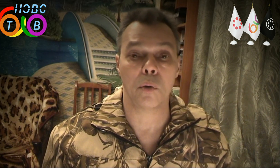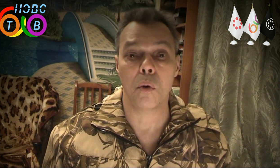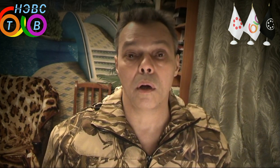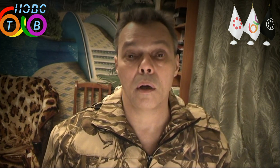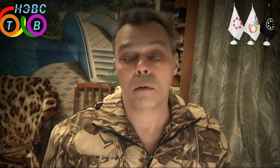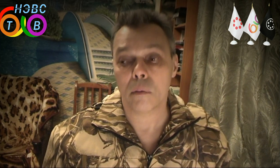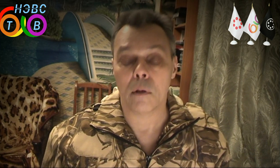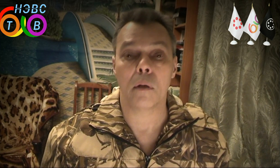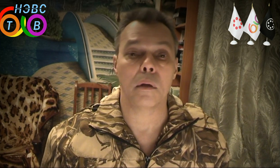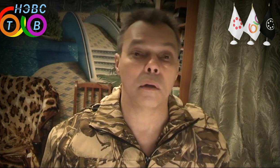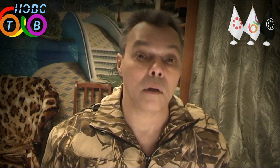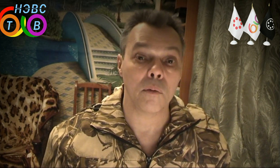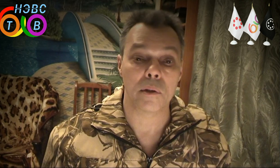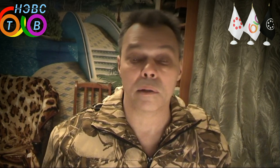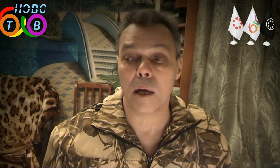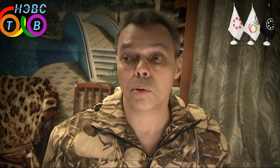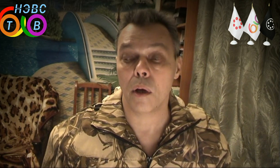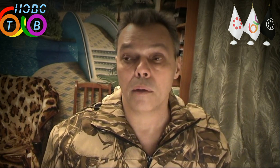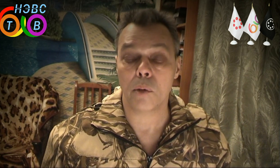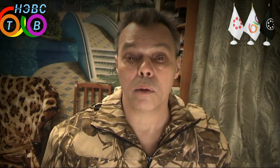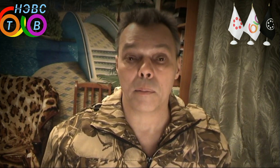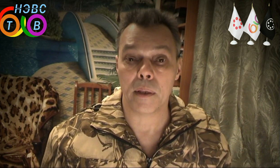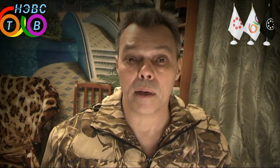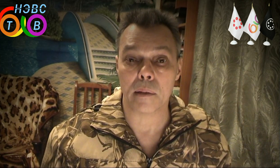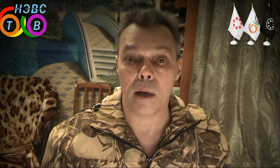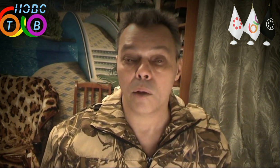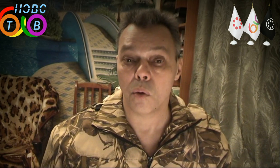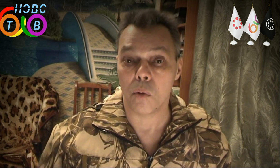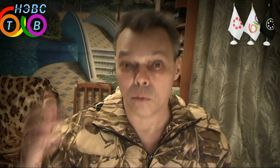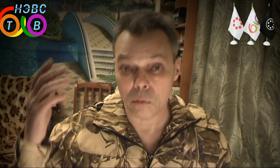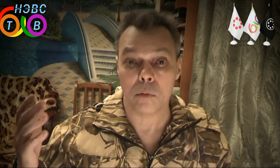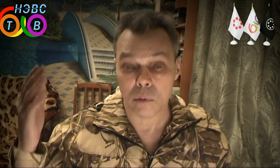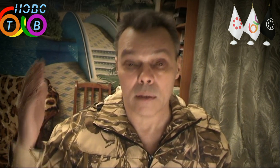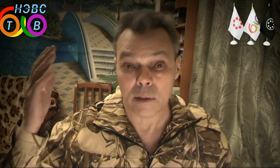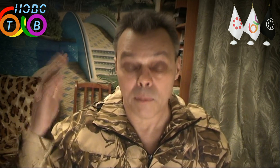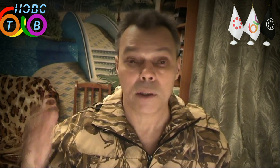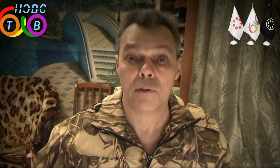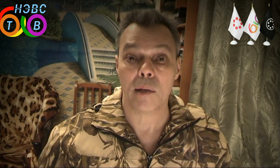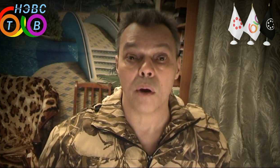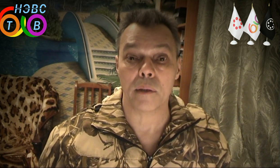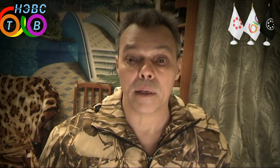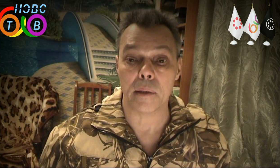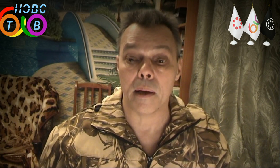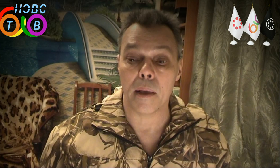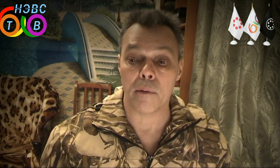легко рвется так, что ей только приятно. Но у темечка все равно открыто, и